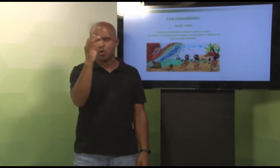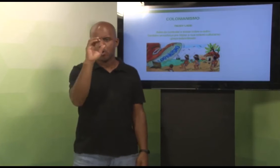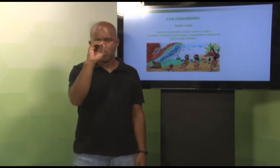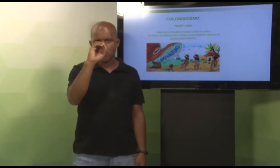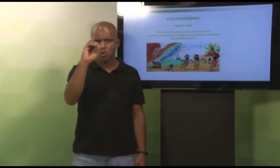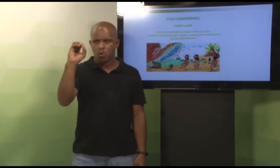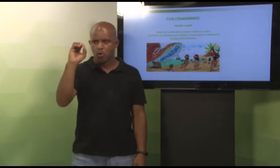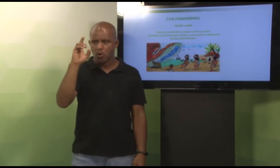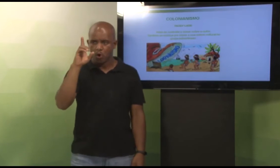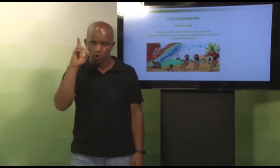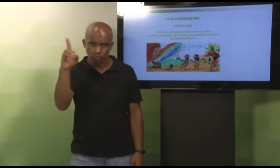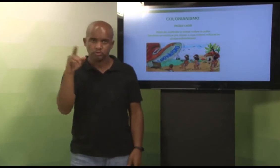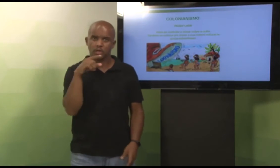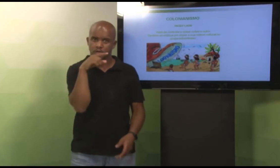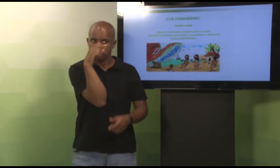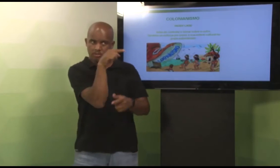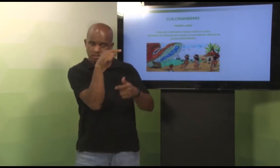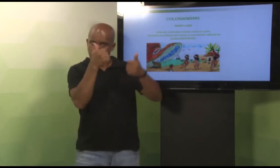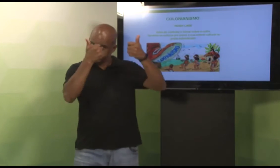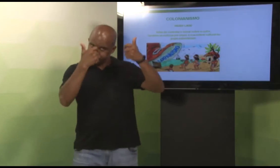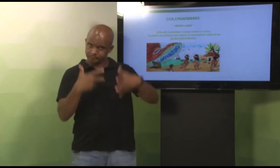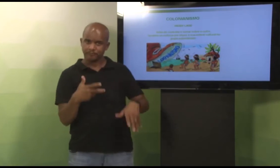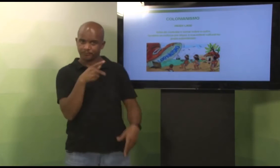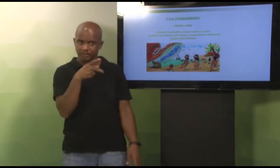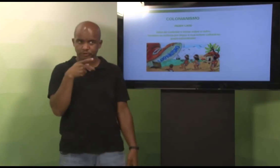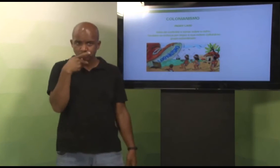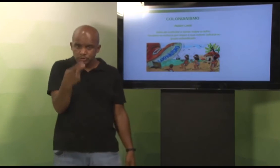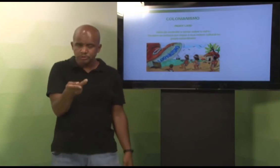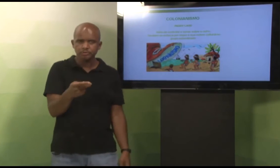conceito Deaf Food. Com esse autor,